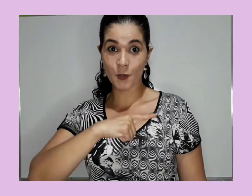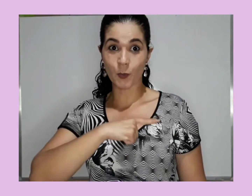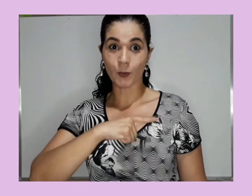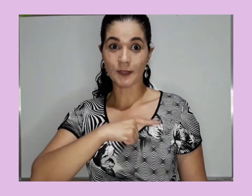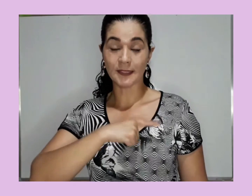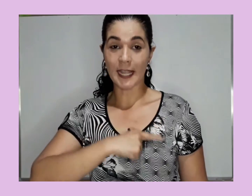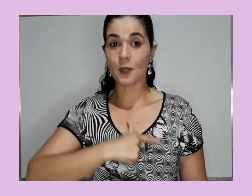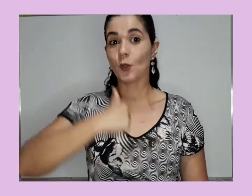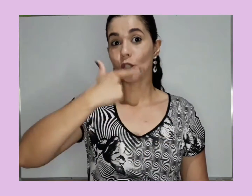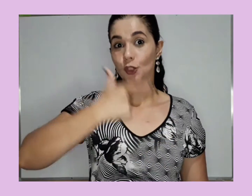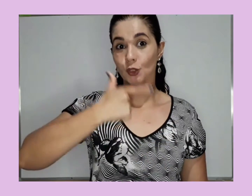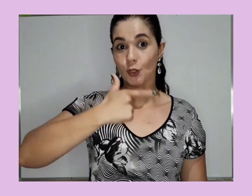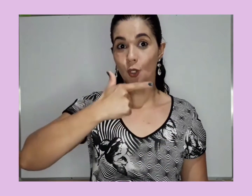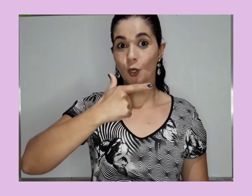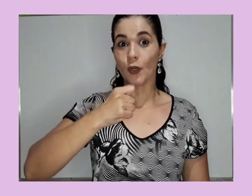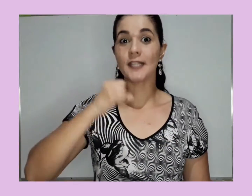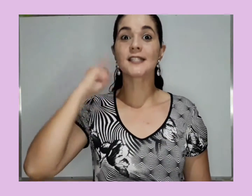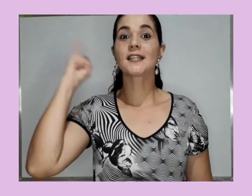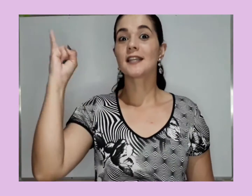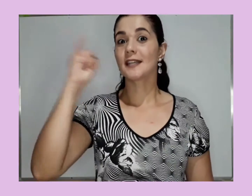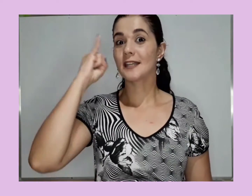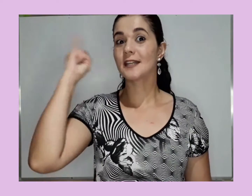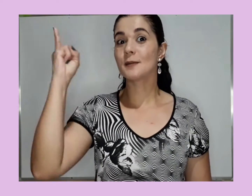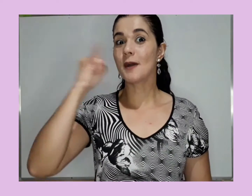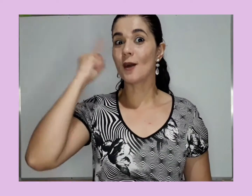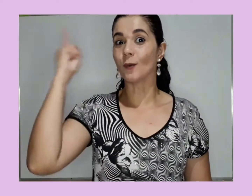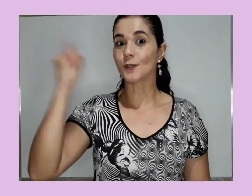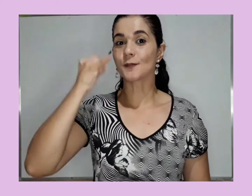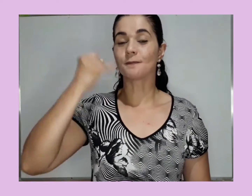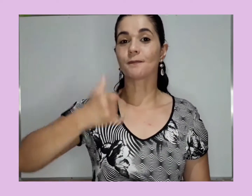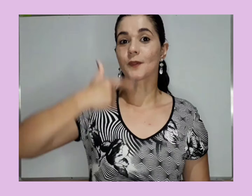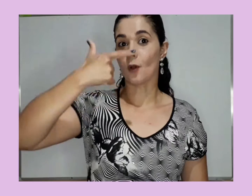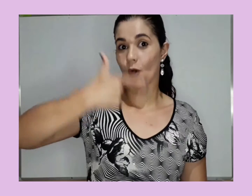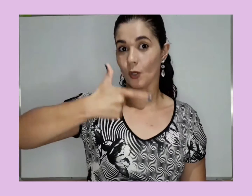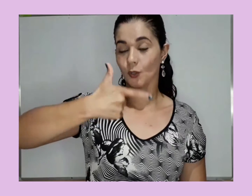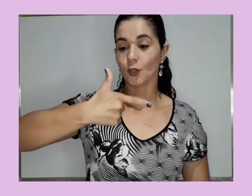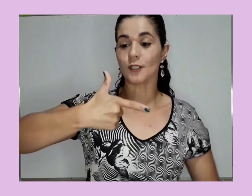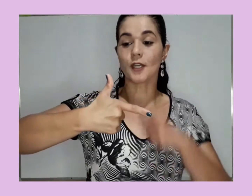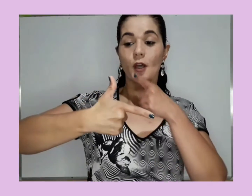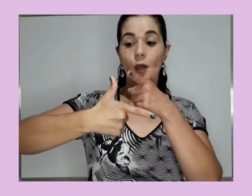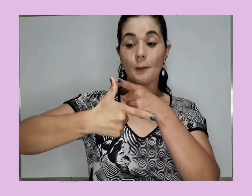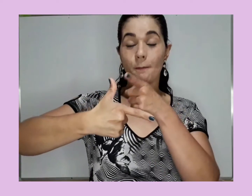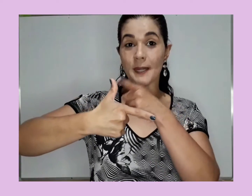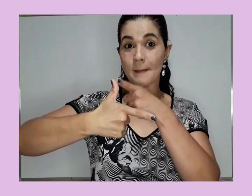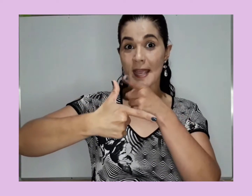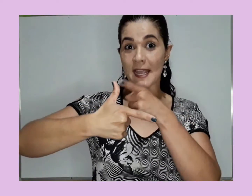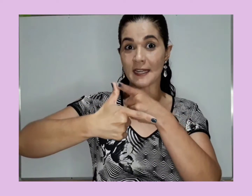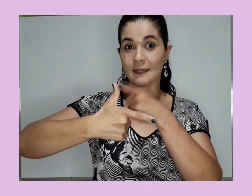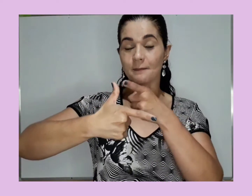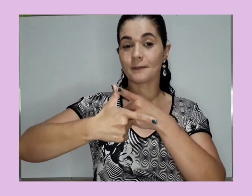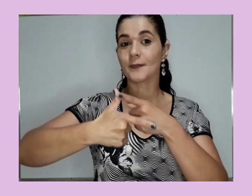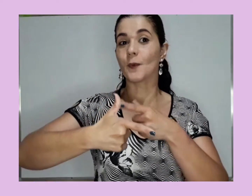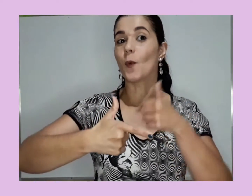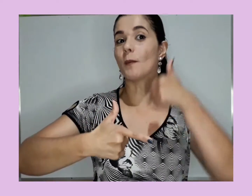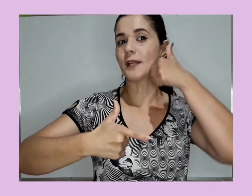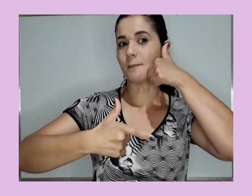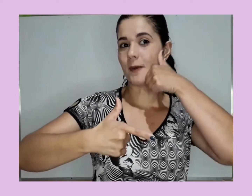Tenho 2 irmãos. Ó, 2. Primeira, uma